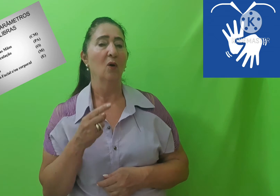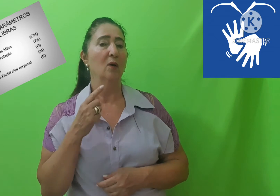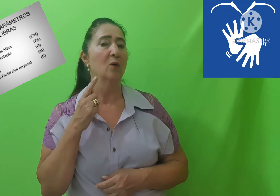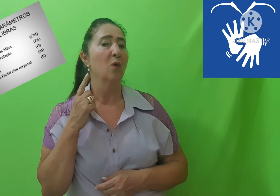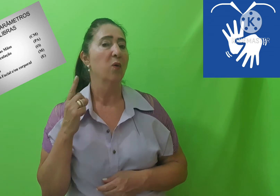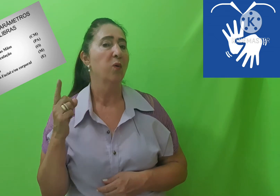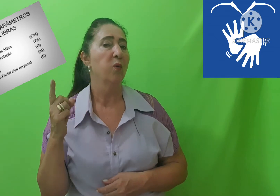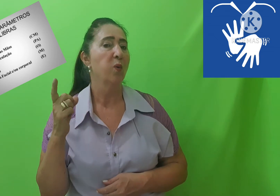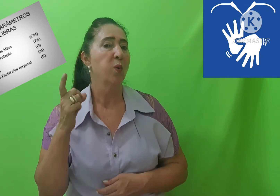coloco